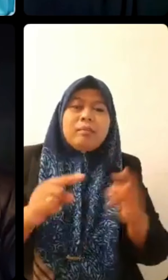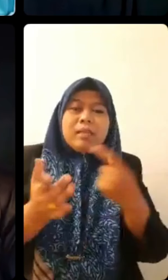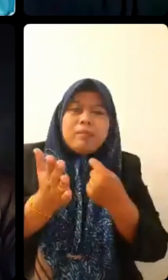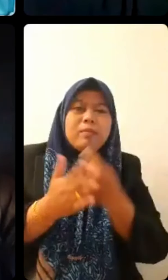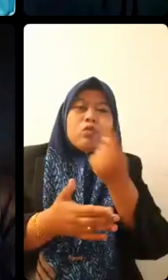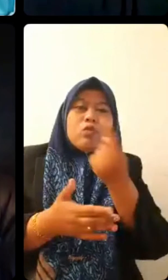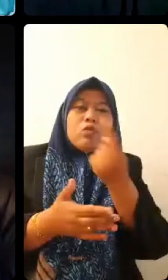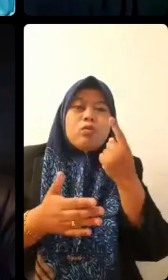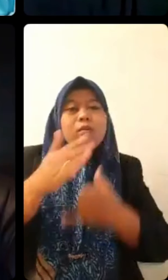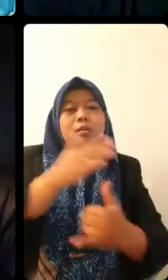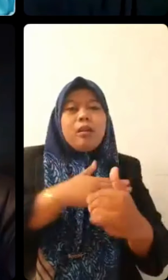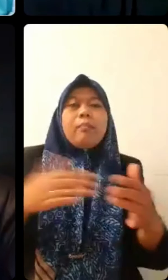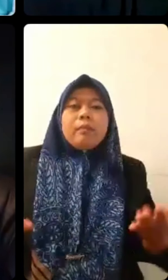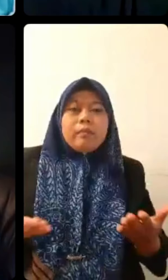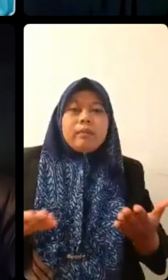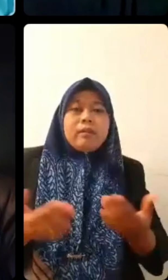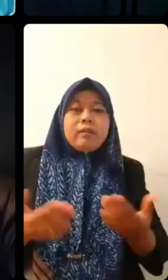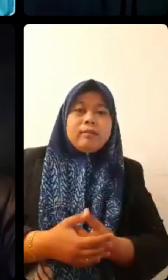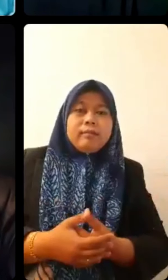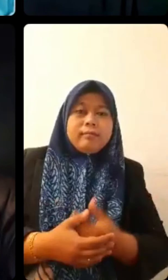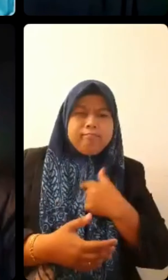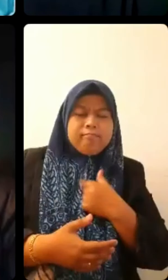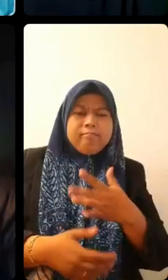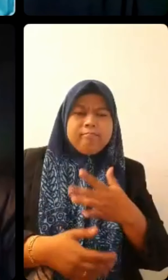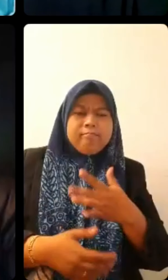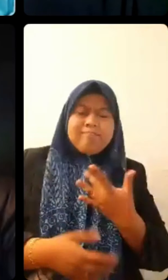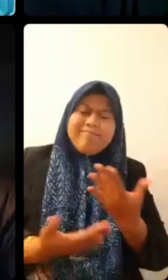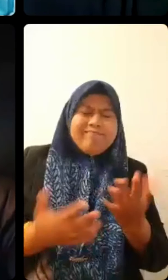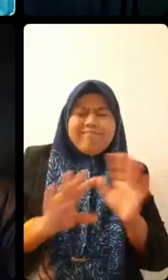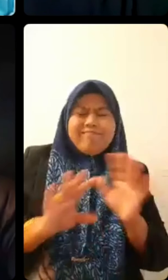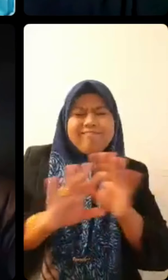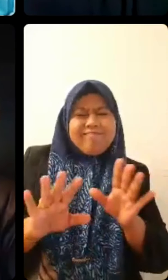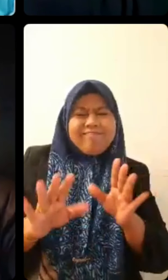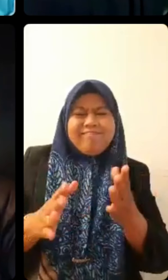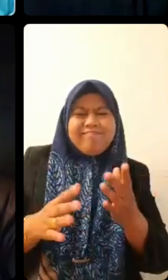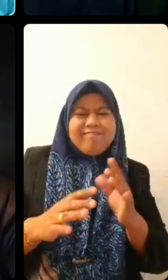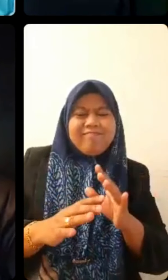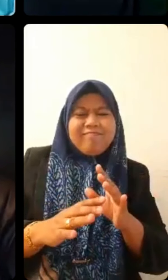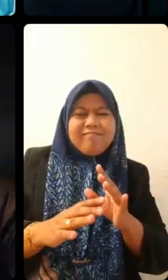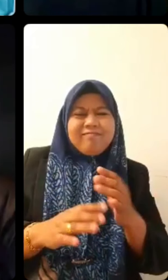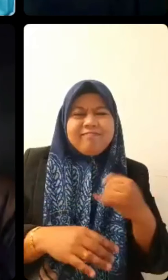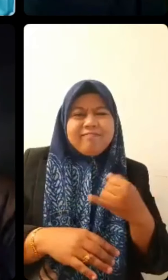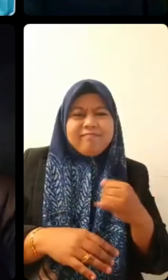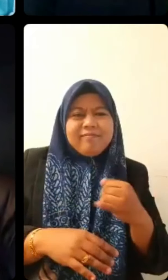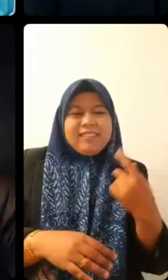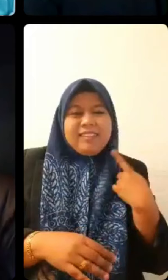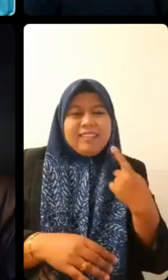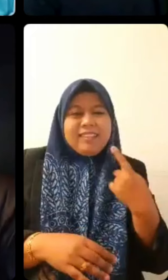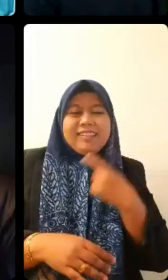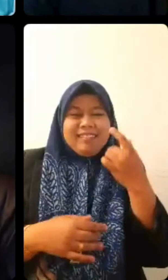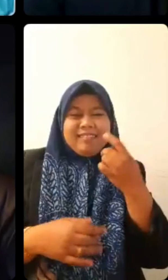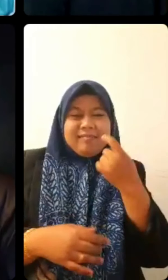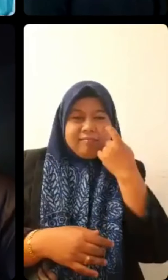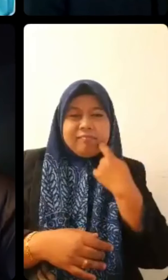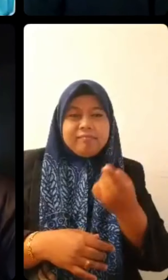kata saya faham sangat dia orang, tidak. Tapi bila kita tahu masalah yang dihadapi oleh mereka, kita rasa sedih